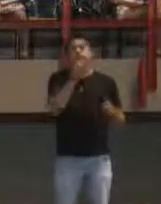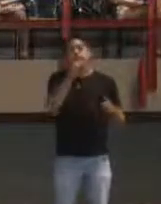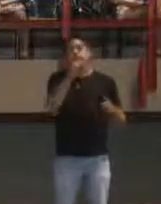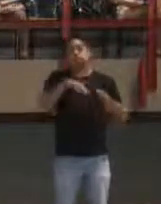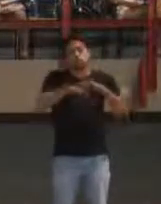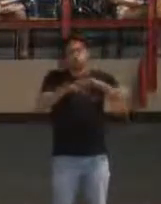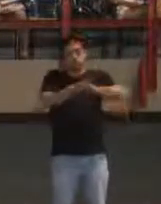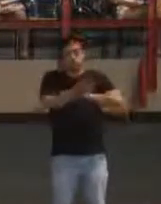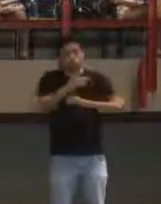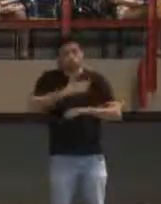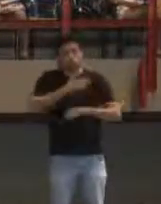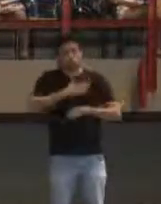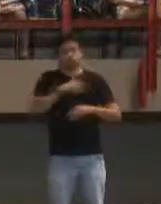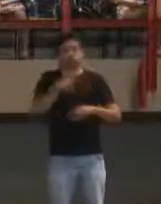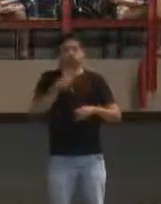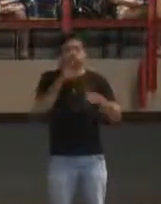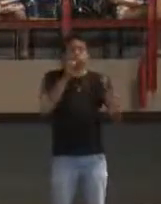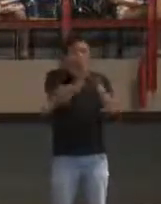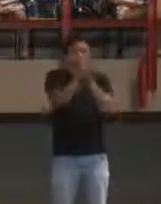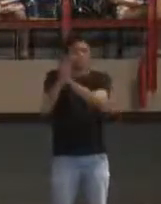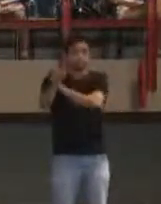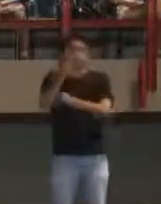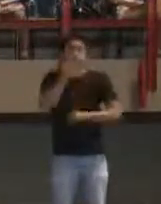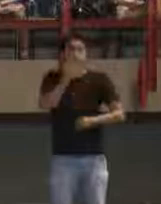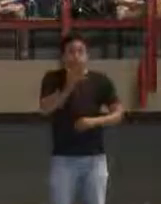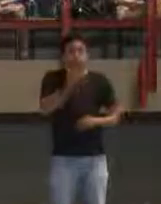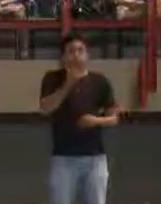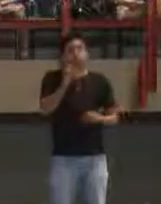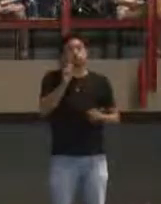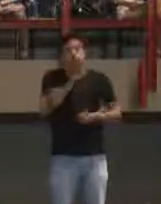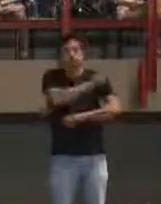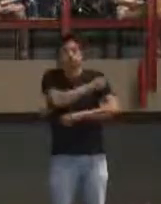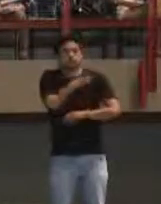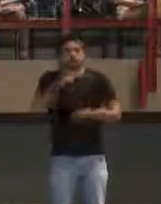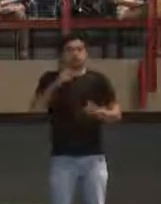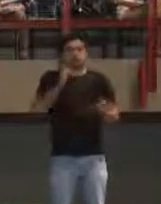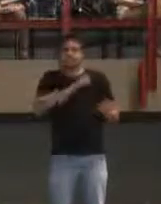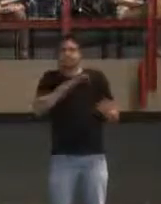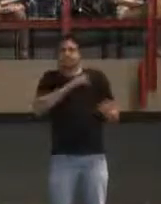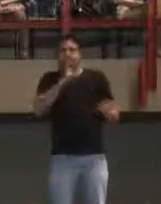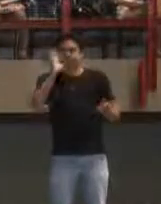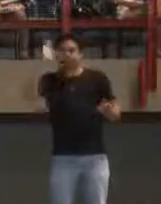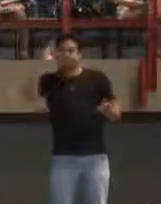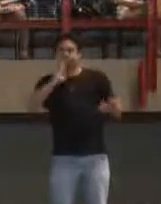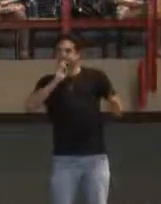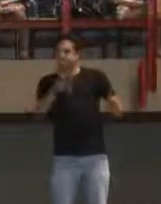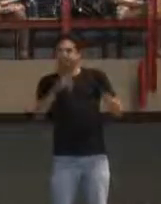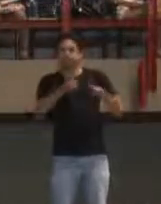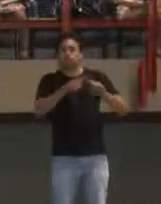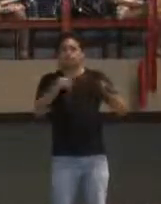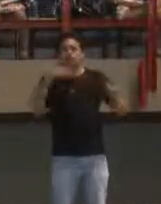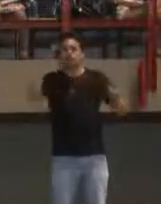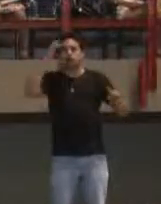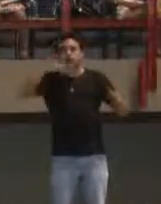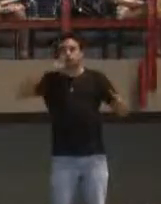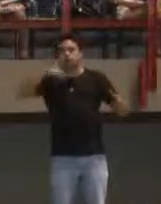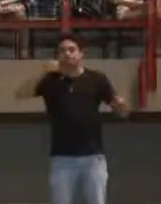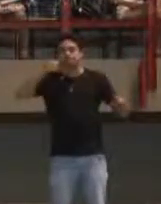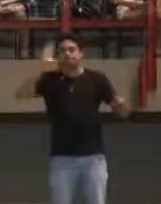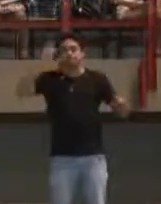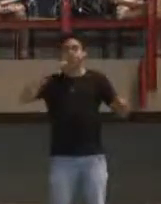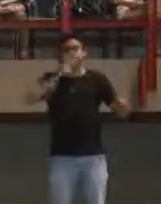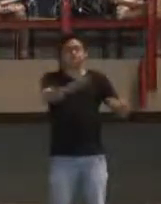dizer isso, tá? Existem dois tipos de problema que o aluno geralmente tem medo de resolver. Ele acha que ele é incapaz de